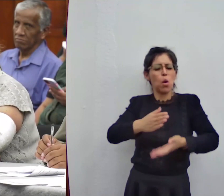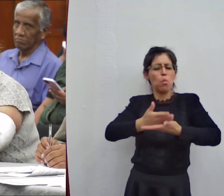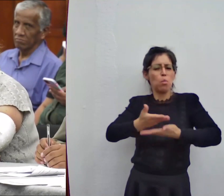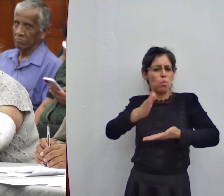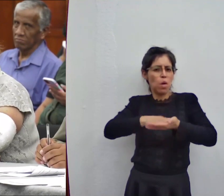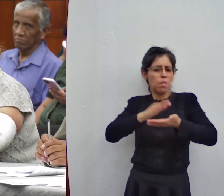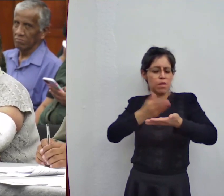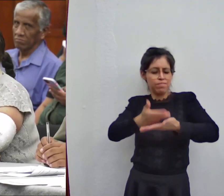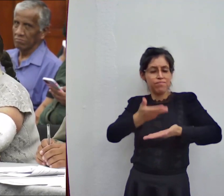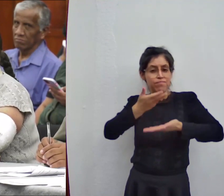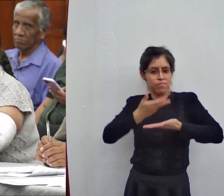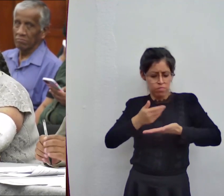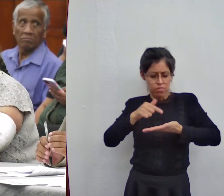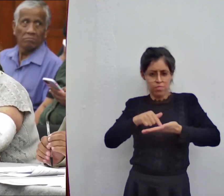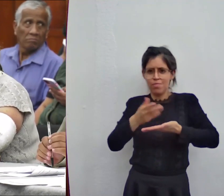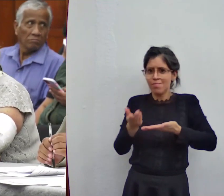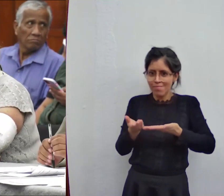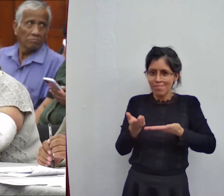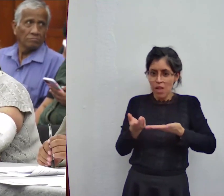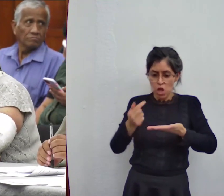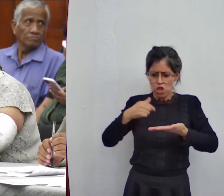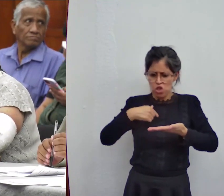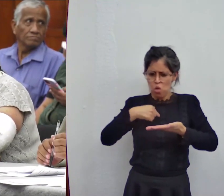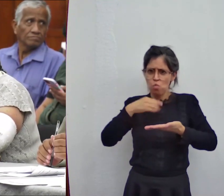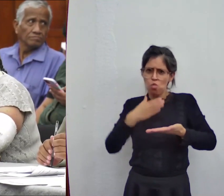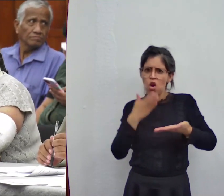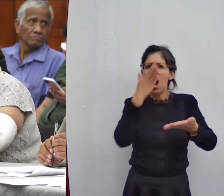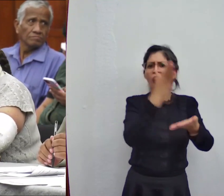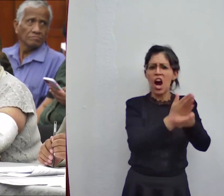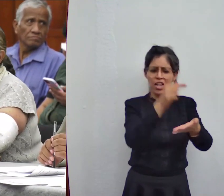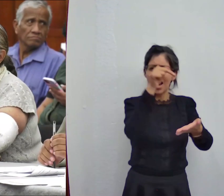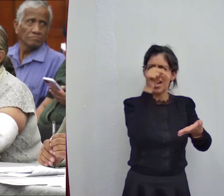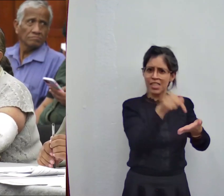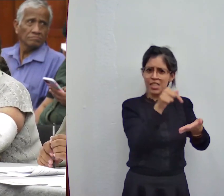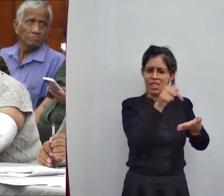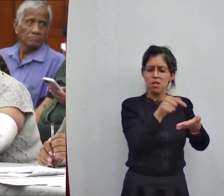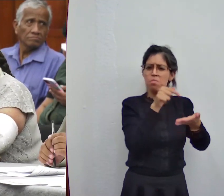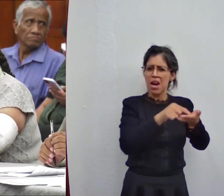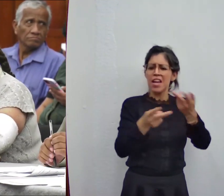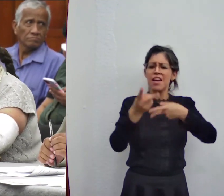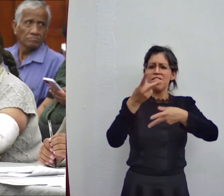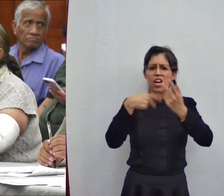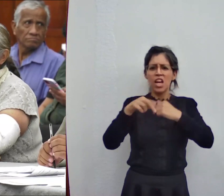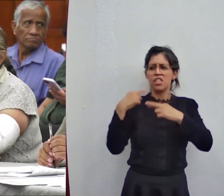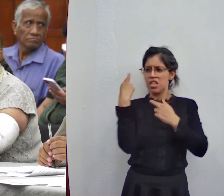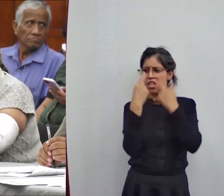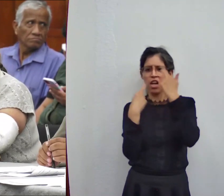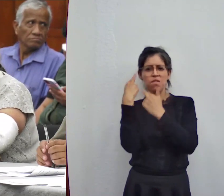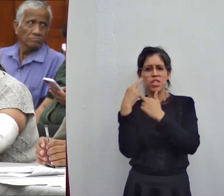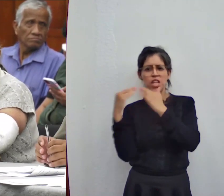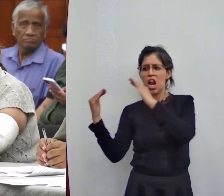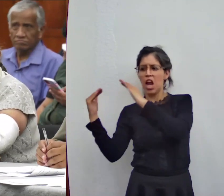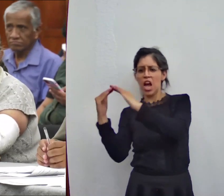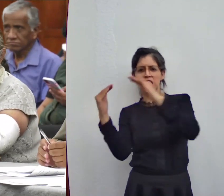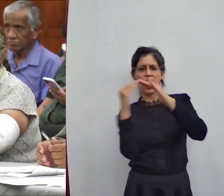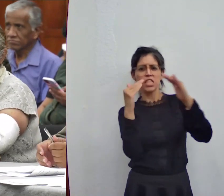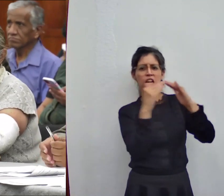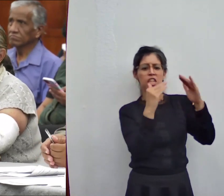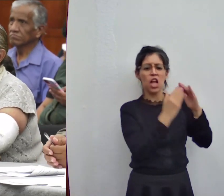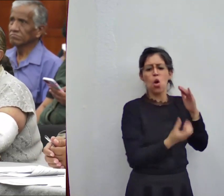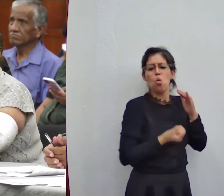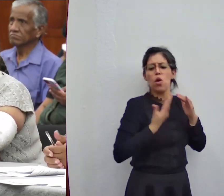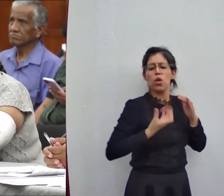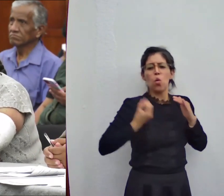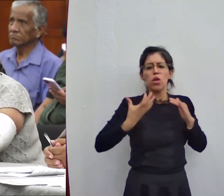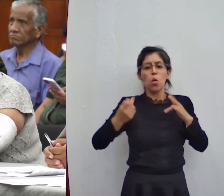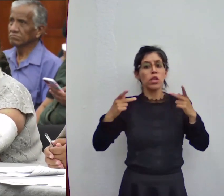yo voy a ir a hablar aquí para que se venga a hacer un censo como debe de ser, en el censo para las personas que siembran,